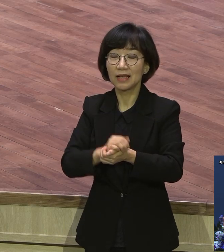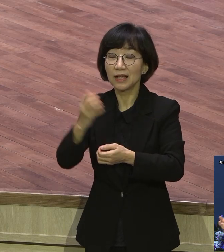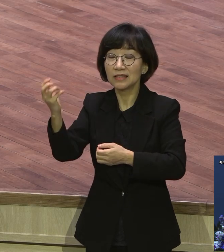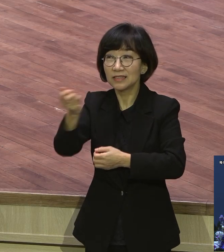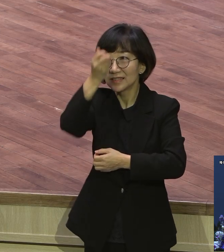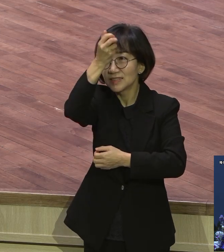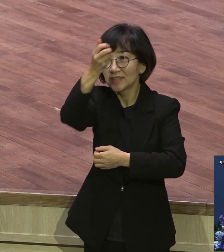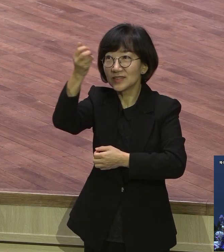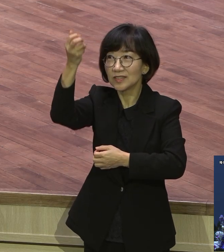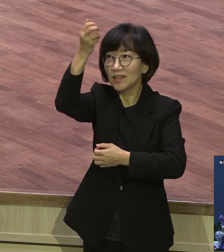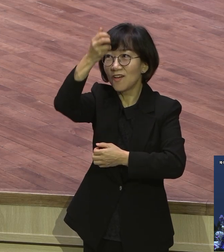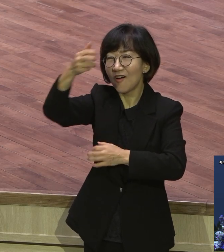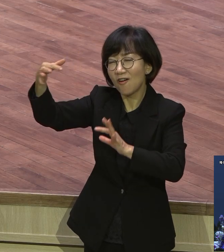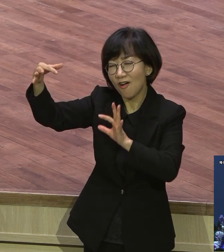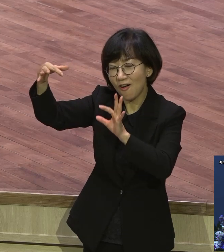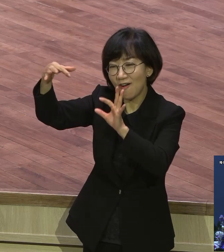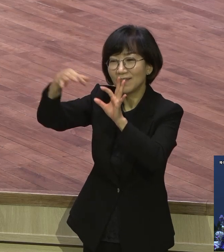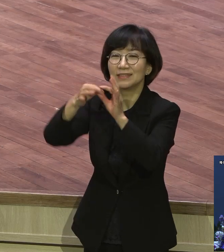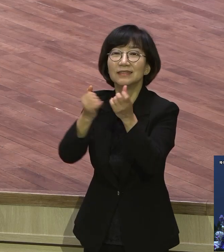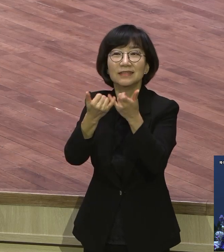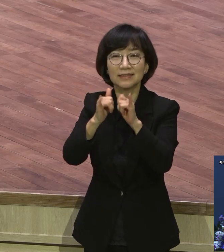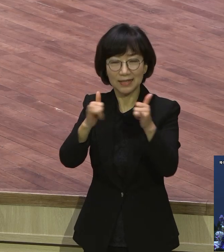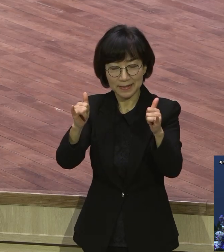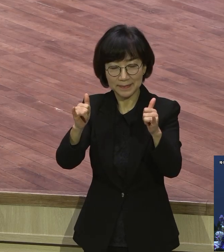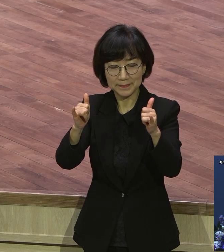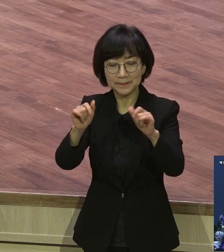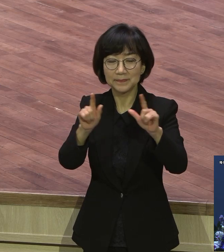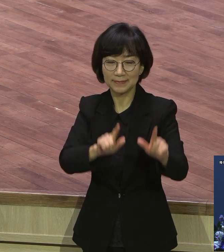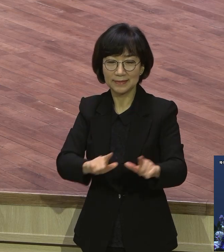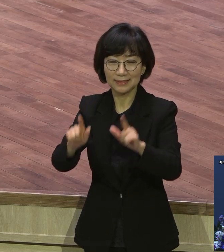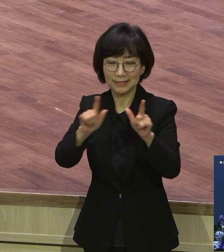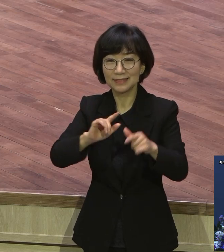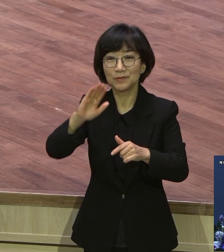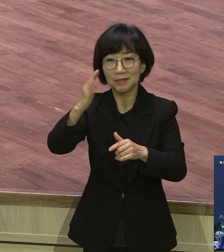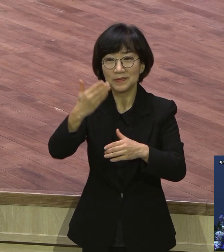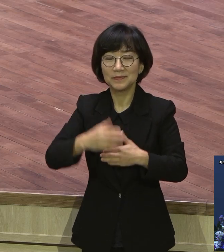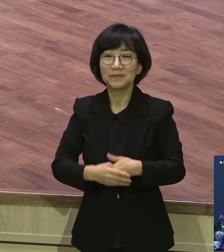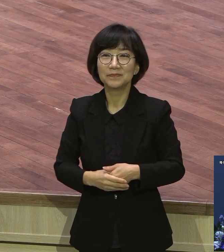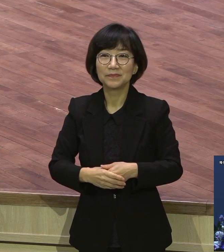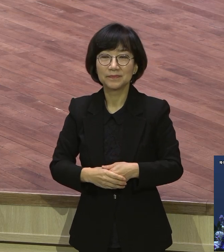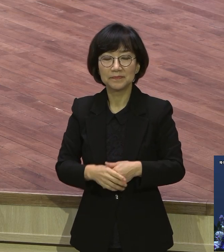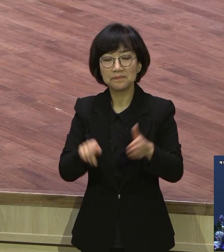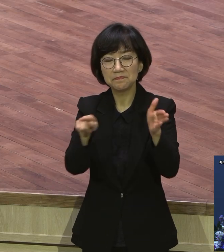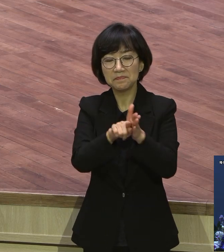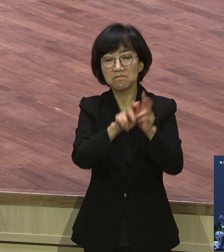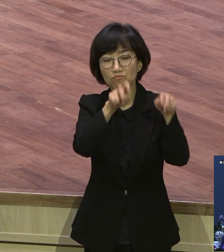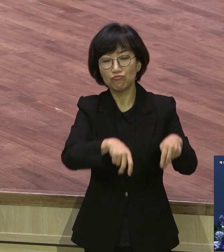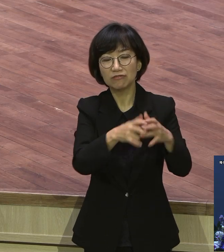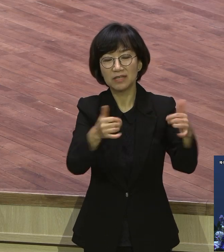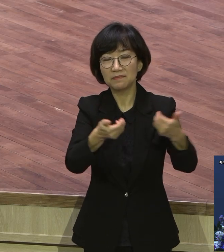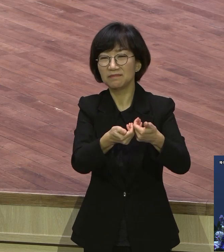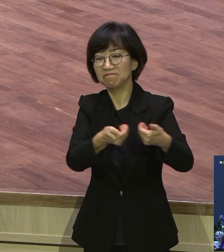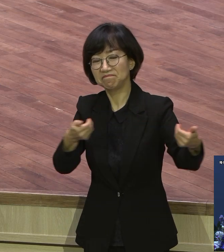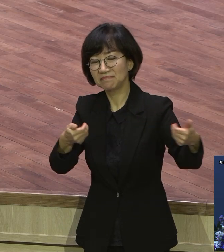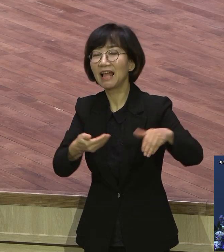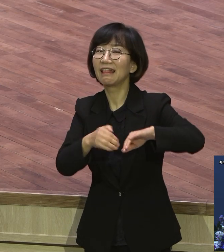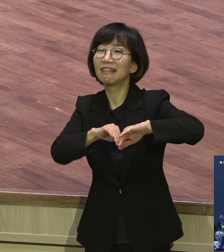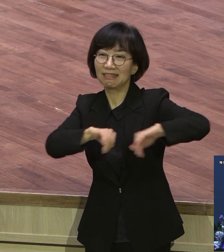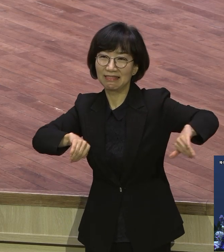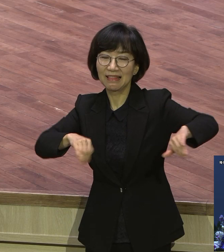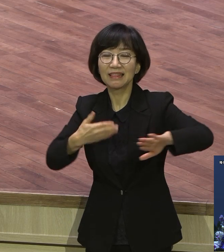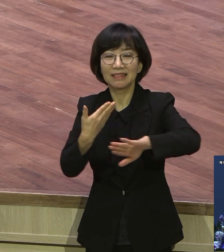살게 돼 있어요 다릅니다 구별대 그런 세상 삶과 다릅니다